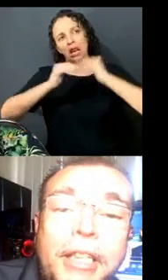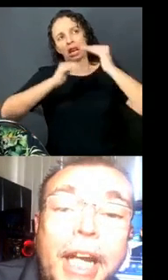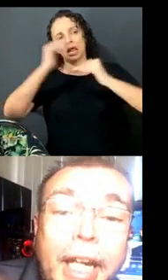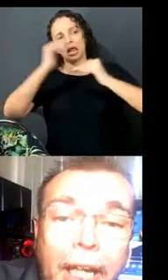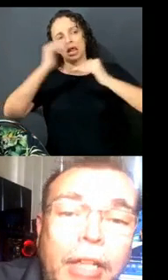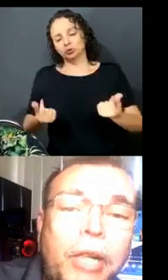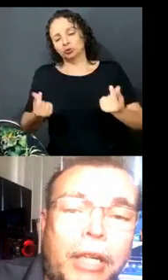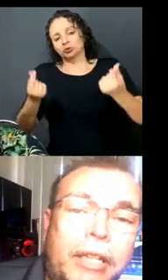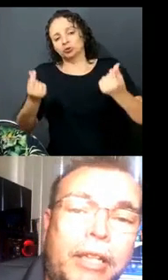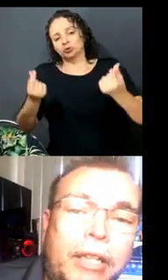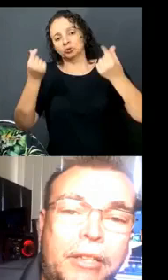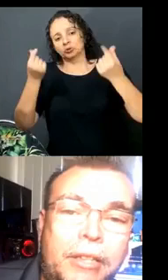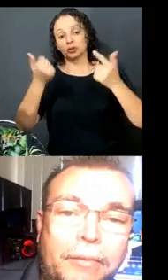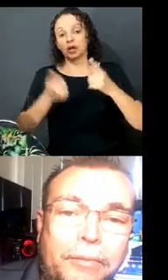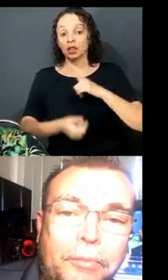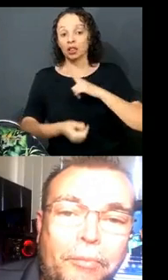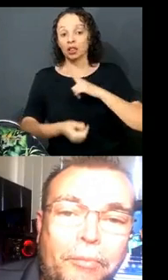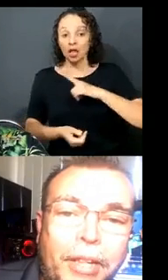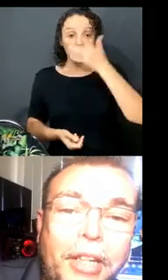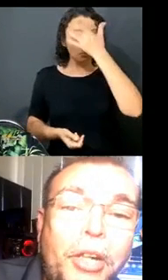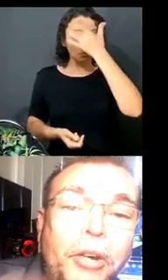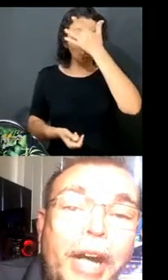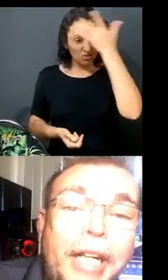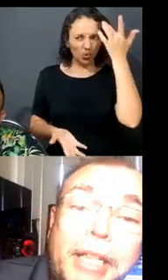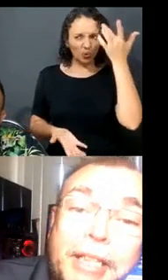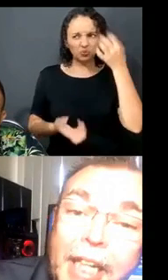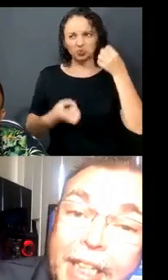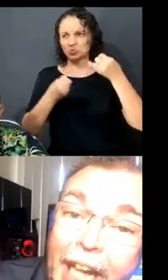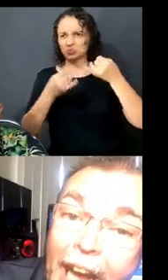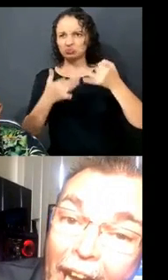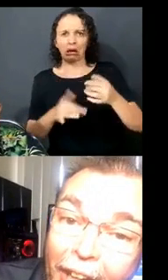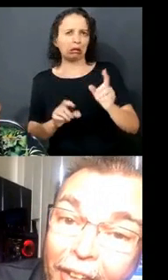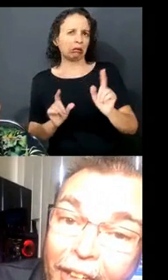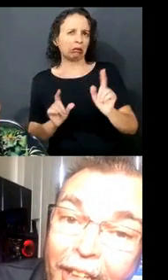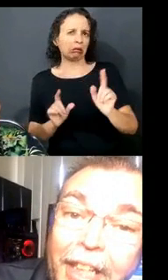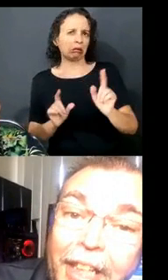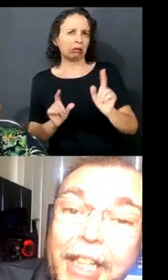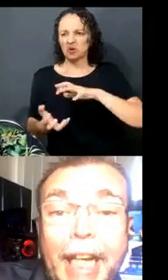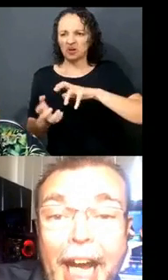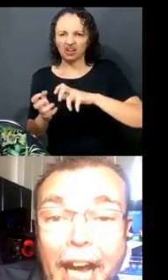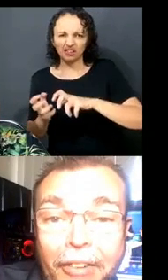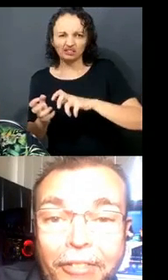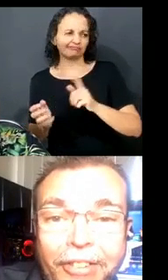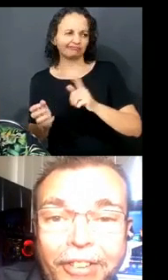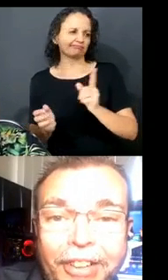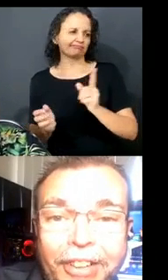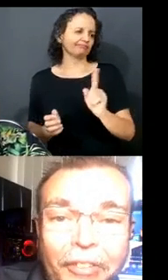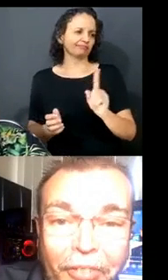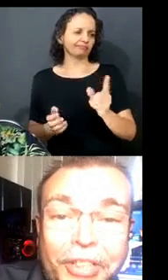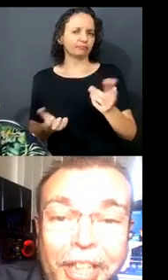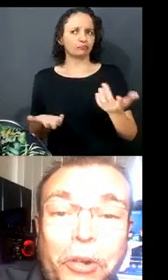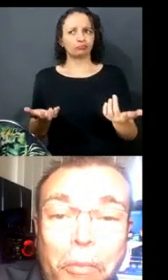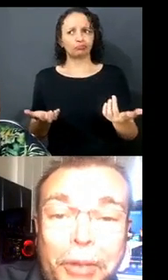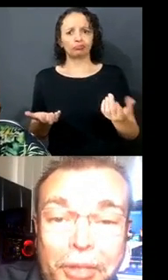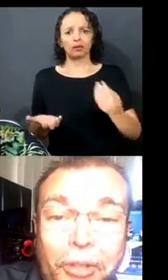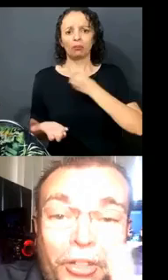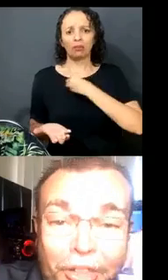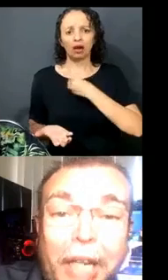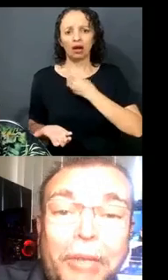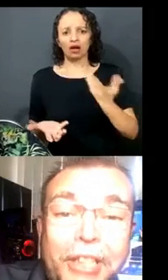Uhum. Tem gente negando a crise. Então, não é nem para exagerar, e nem para